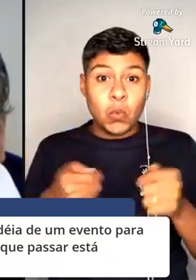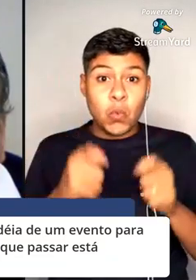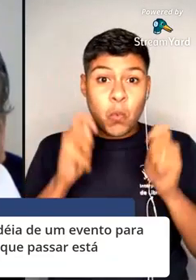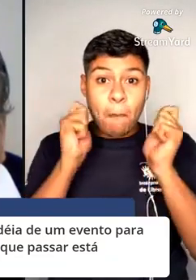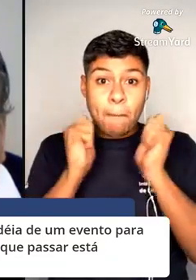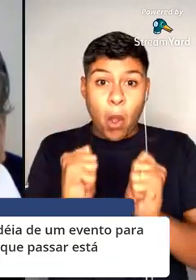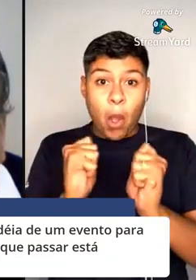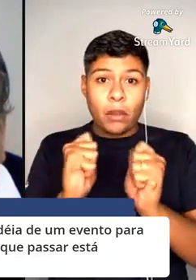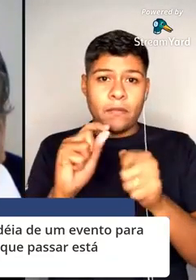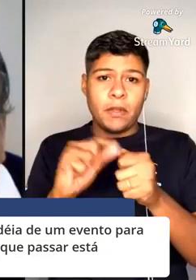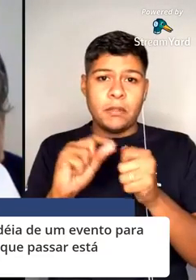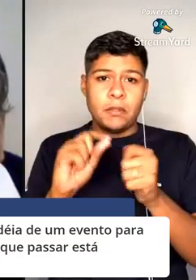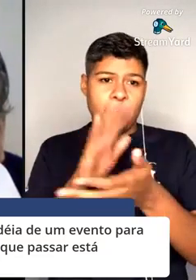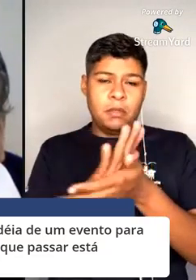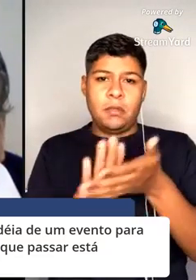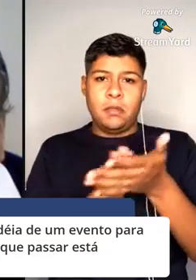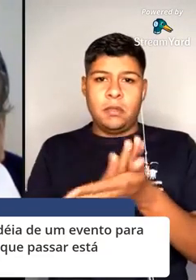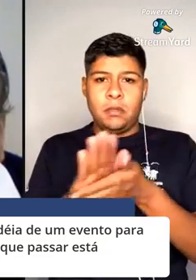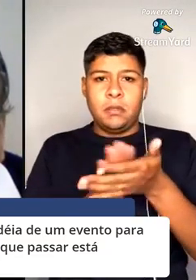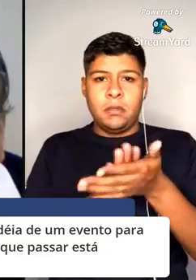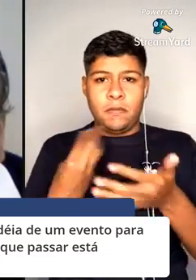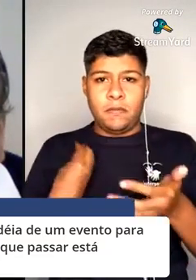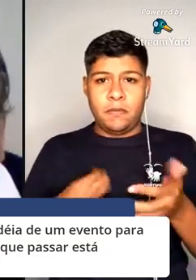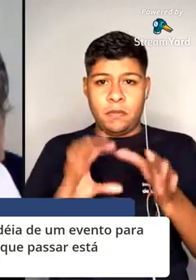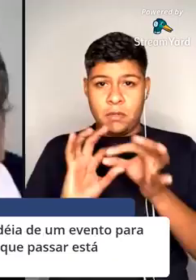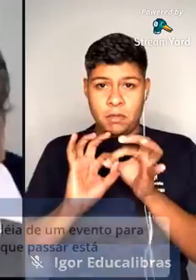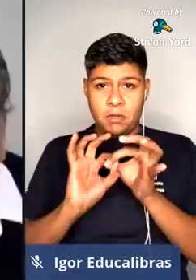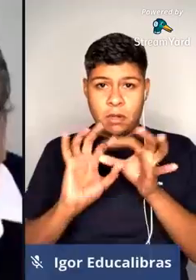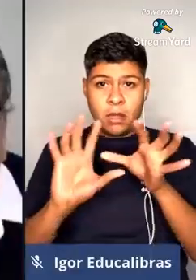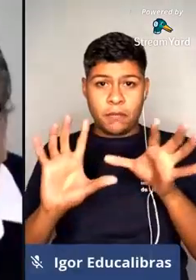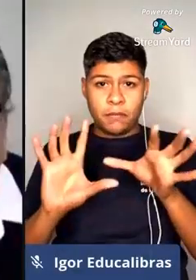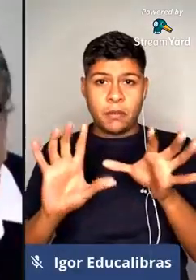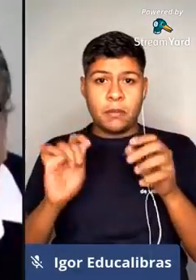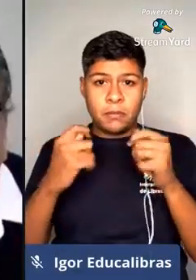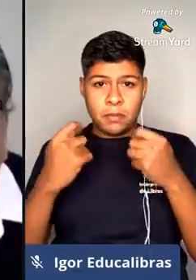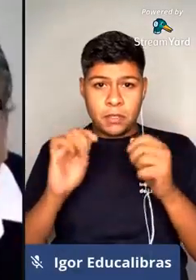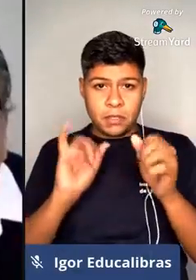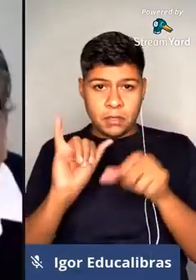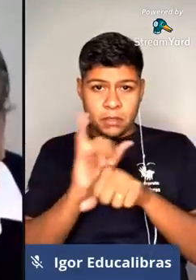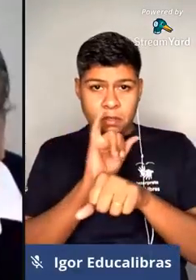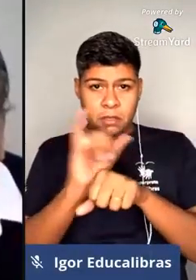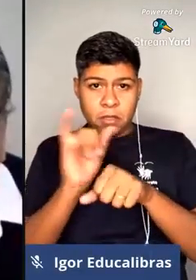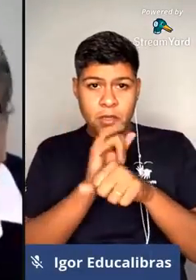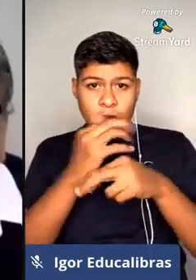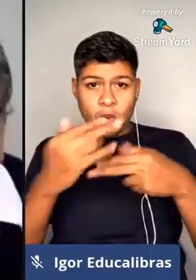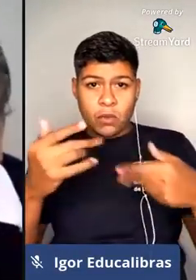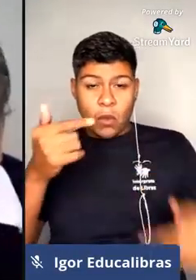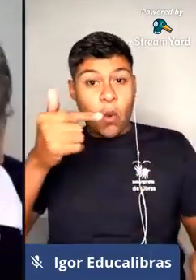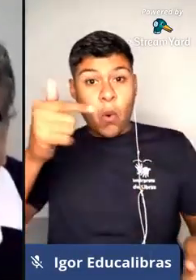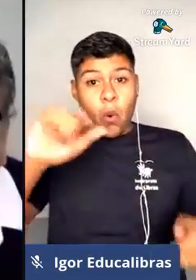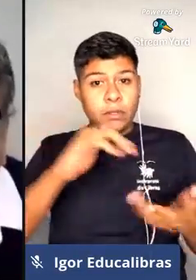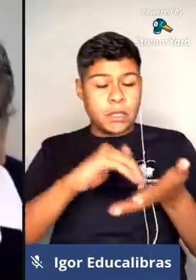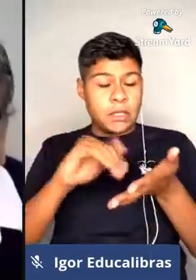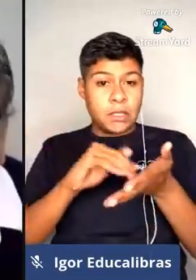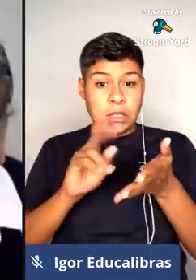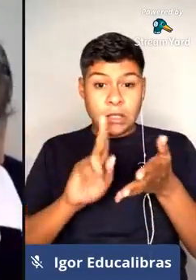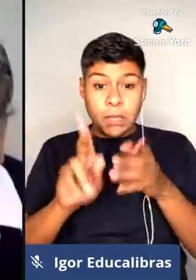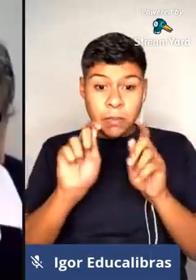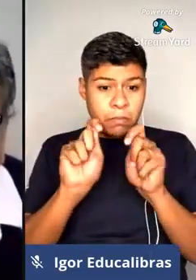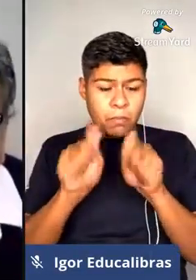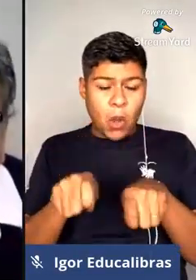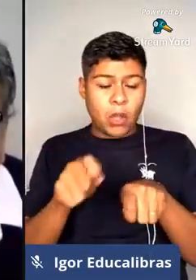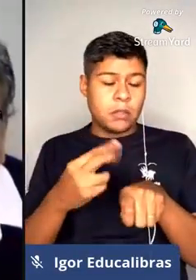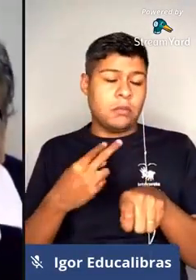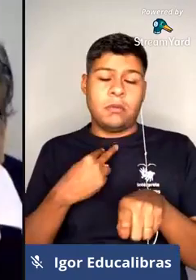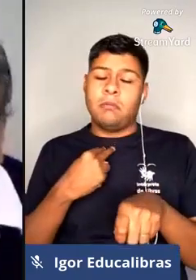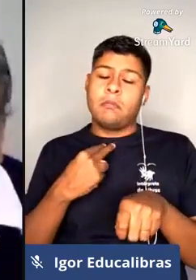fazer. Nós vivemos em Estado democrático de direito. Temos que acertar algumas coisas com outros secretários, que às vezes nem sempre é possível,